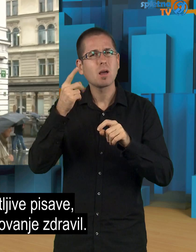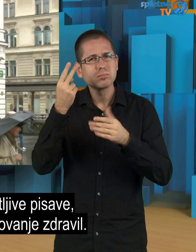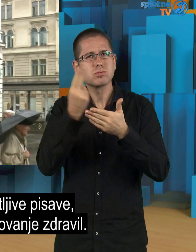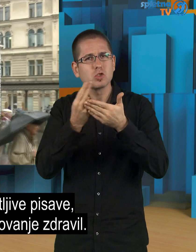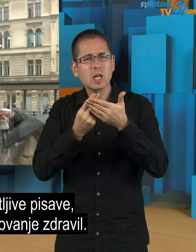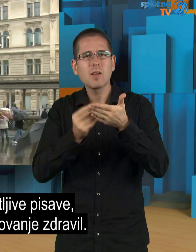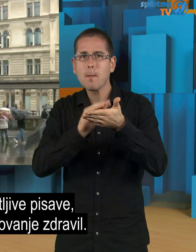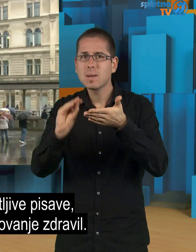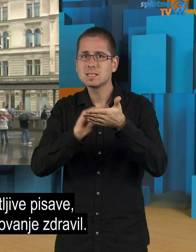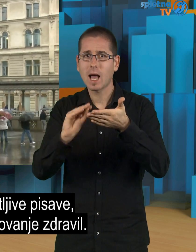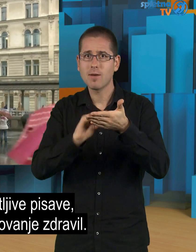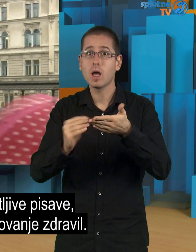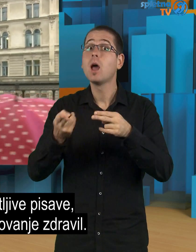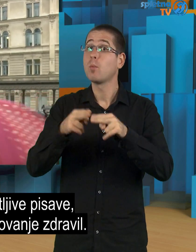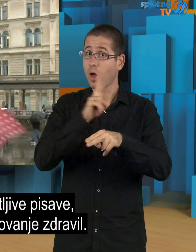predpisovanje zdravil.